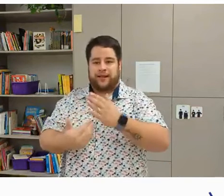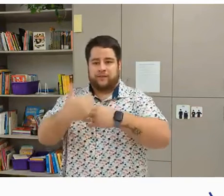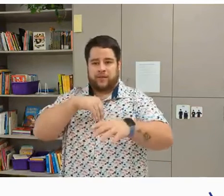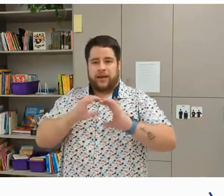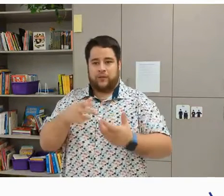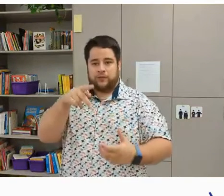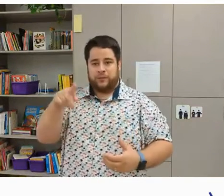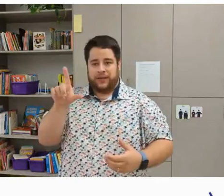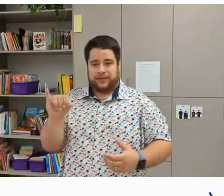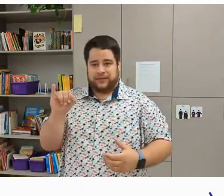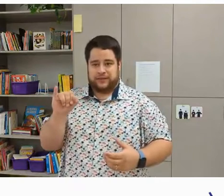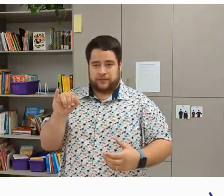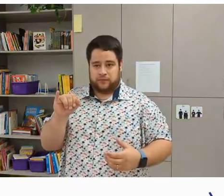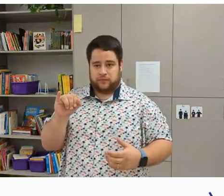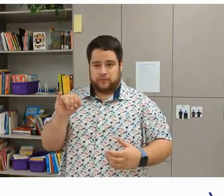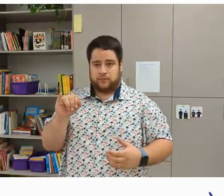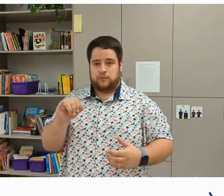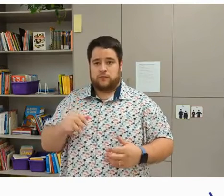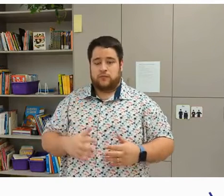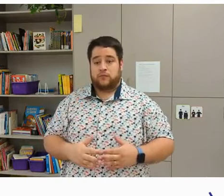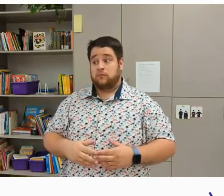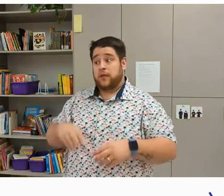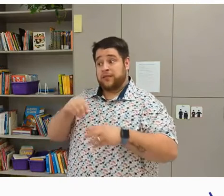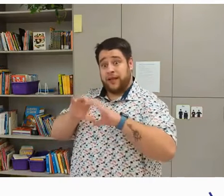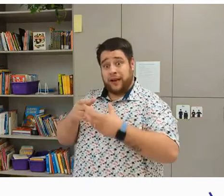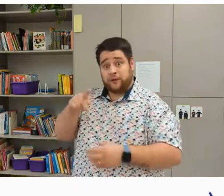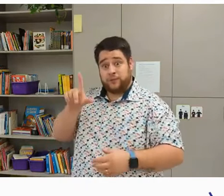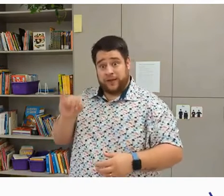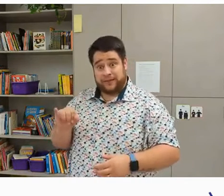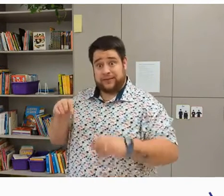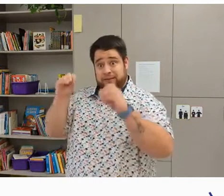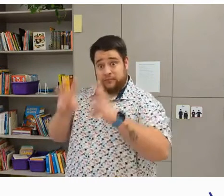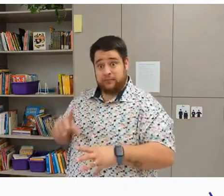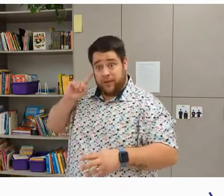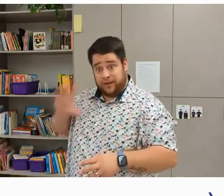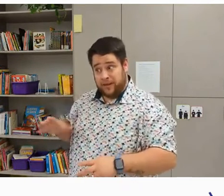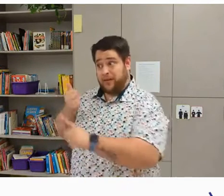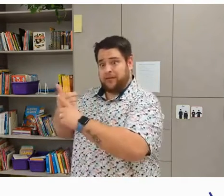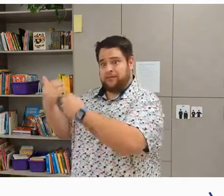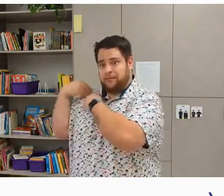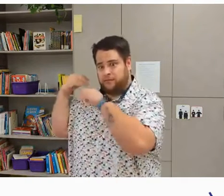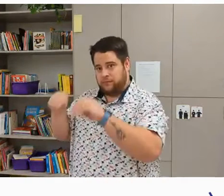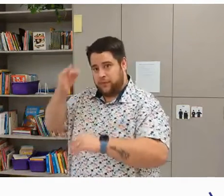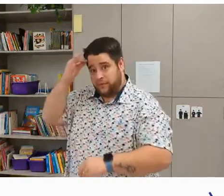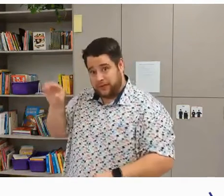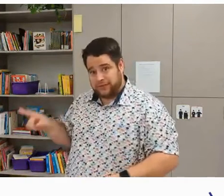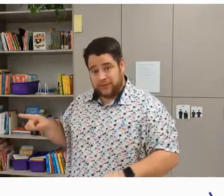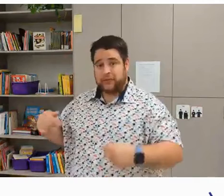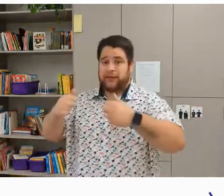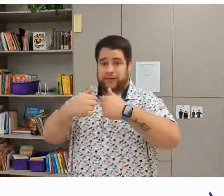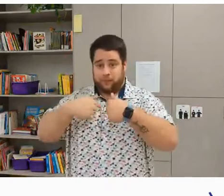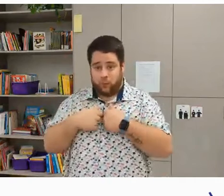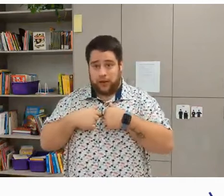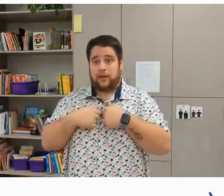à chaque semaine, il y a un certain nombre d'heures que les jeunes viennent dans la classe PPSI. Donc, il y a une enseignante qui est responsable du